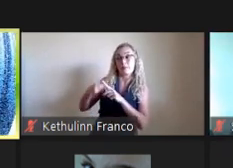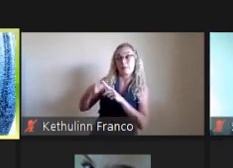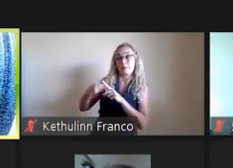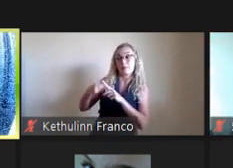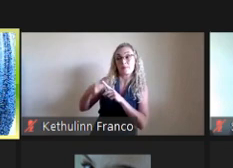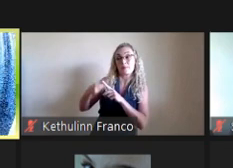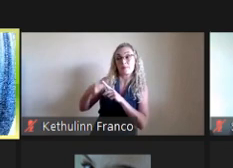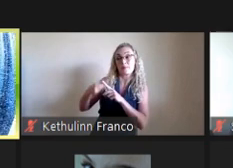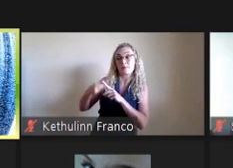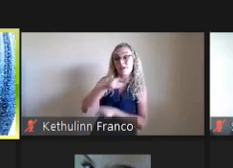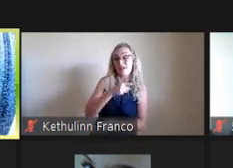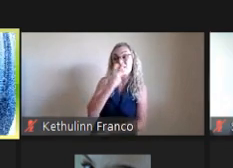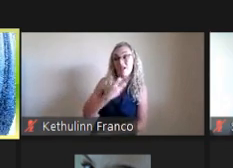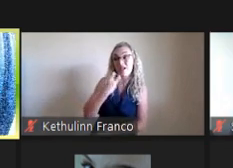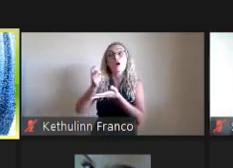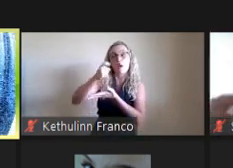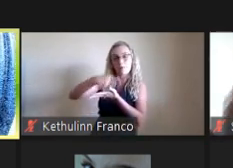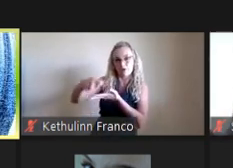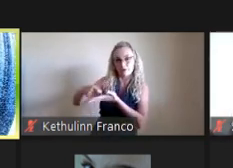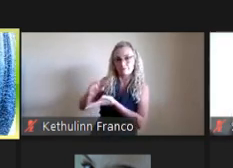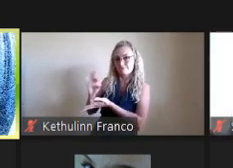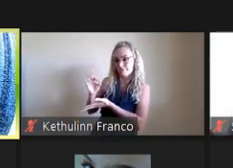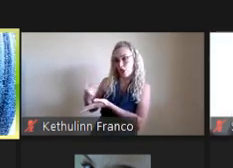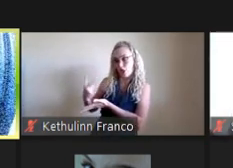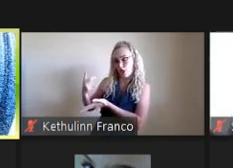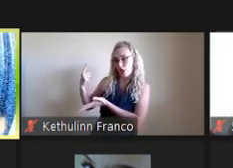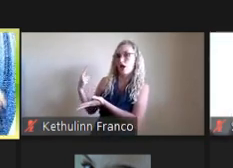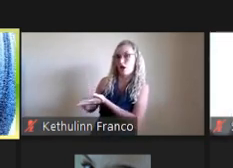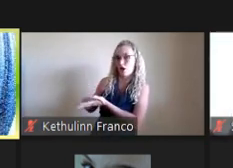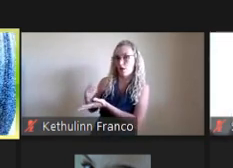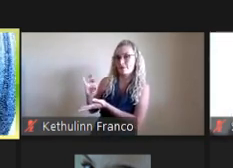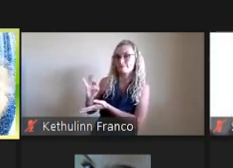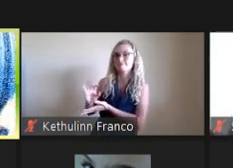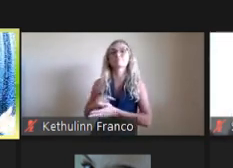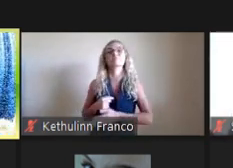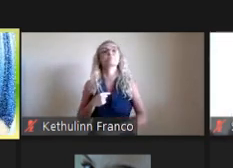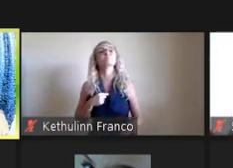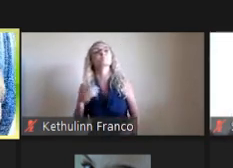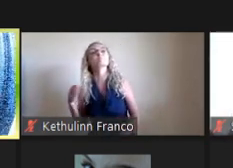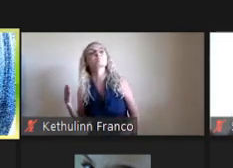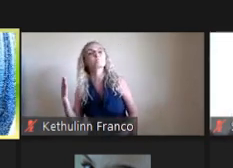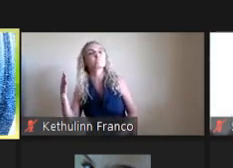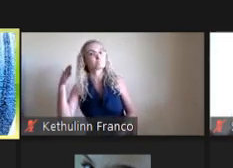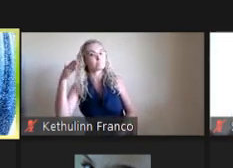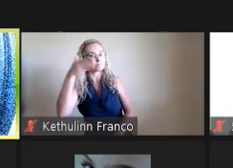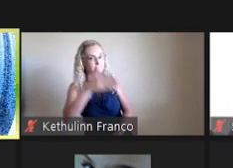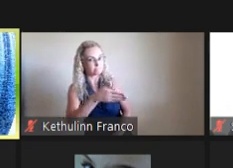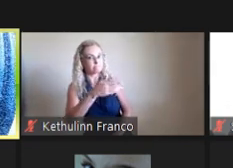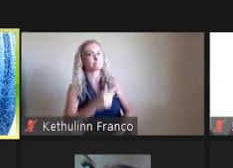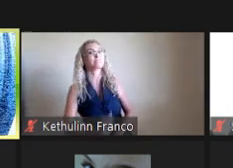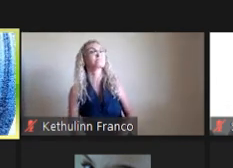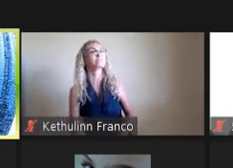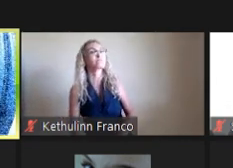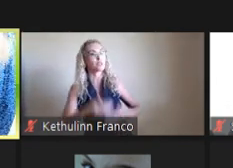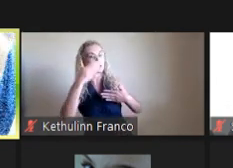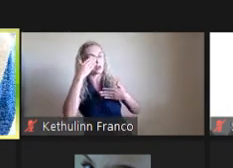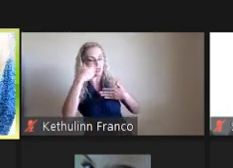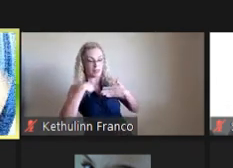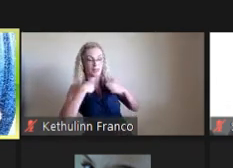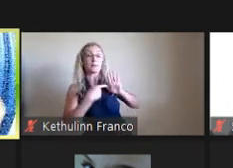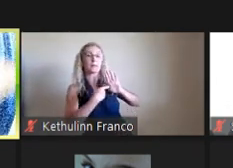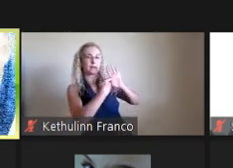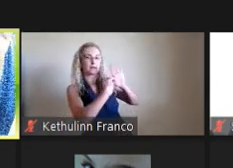bem. Chegamos lá, a primeira coisa, nos apresentamos e escrevemos bem grande assim no quadro,